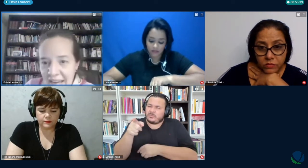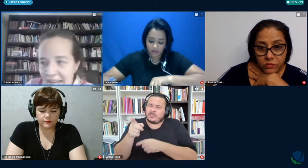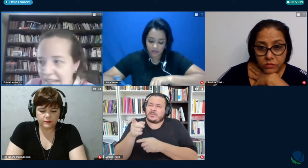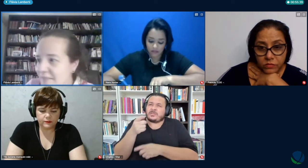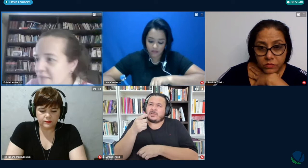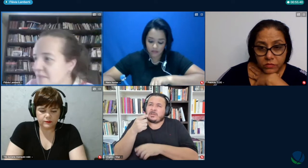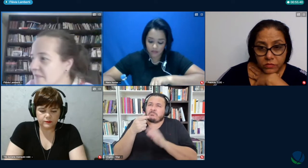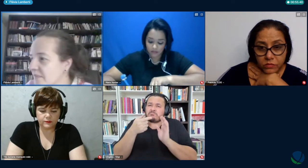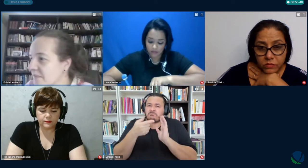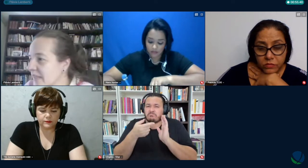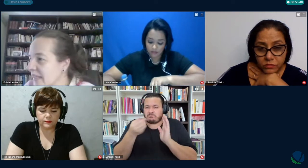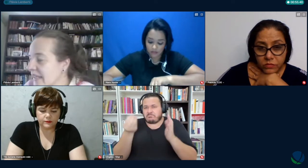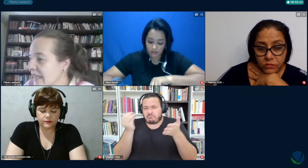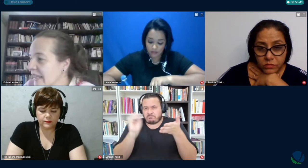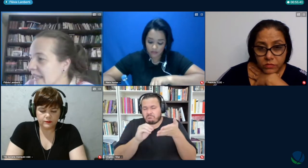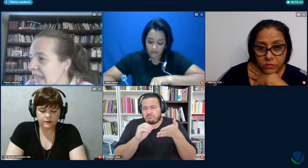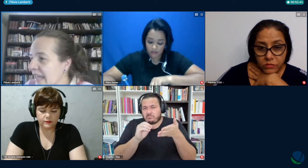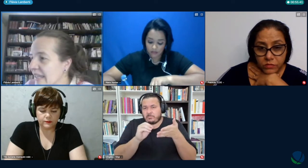trouxe ele,